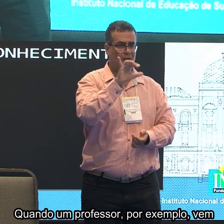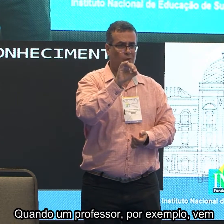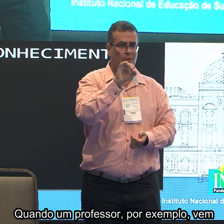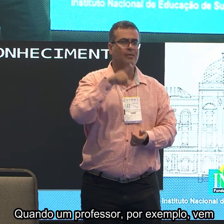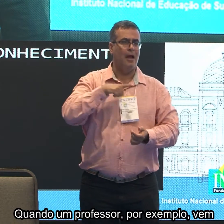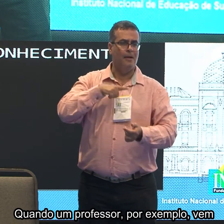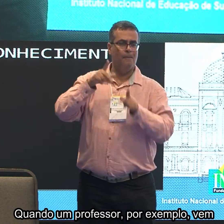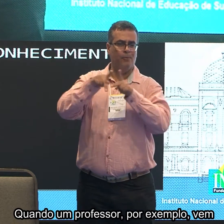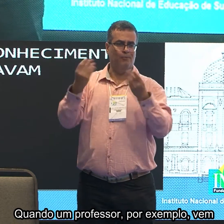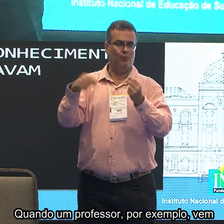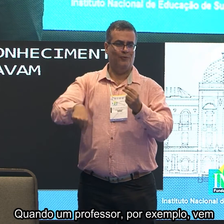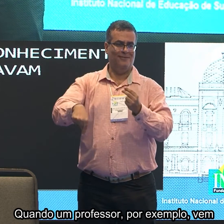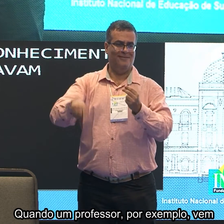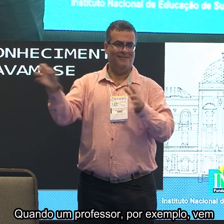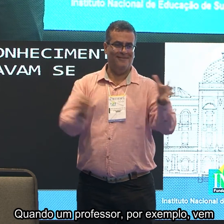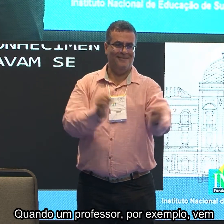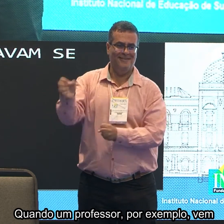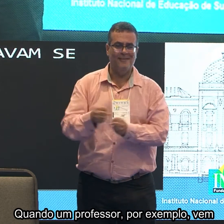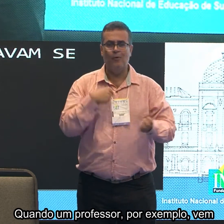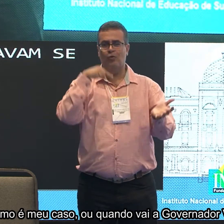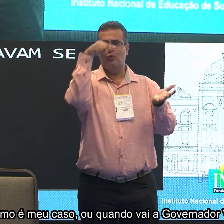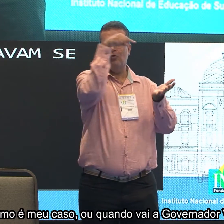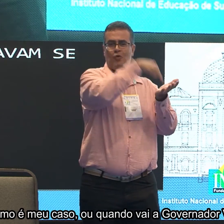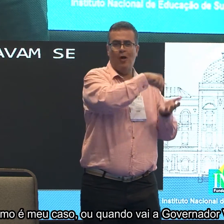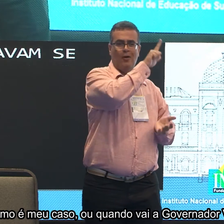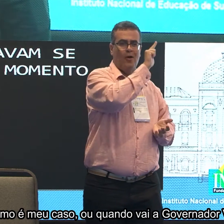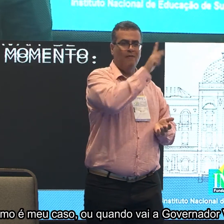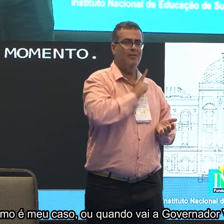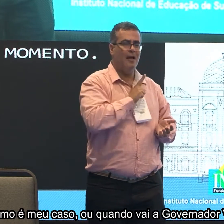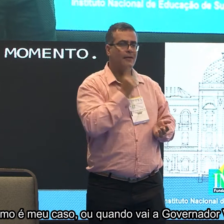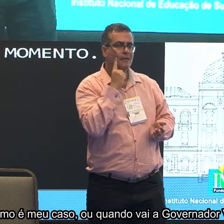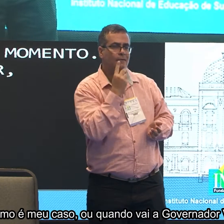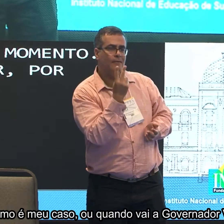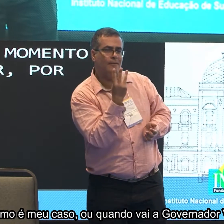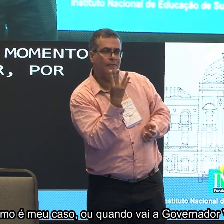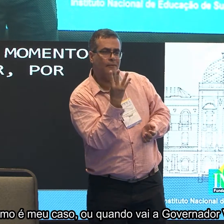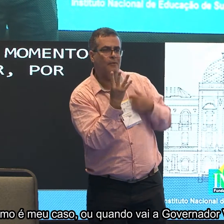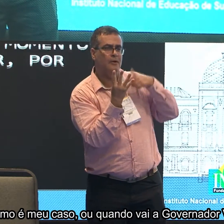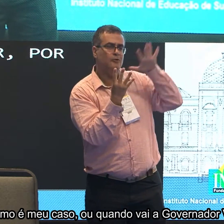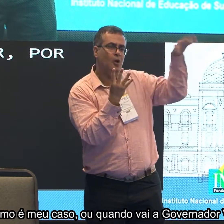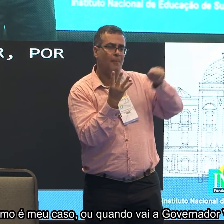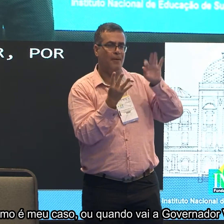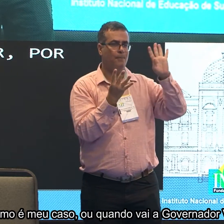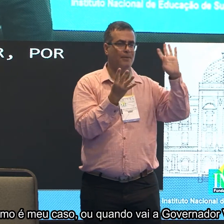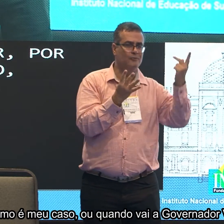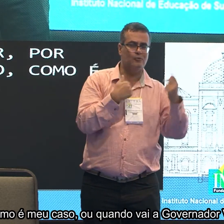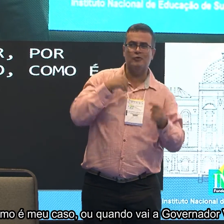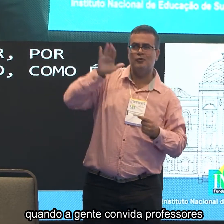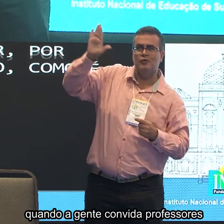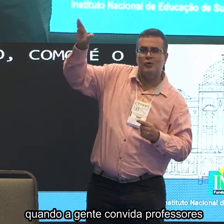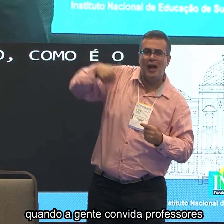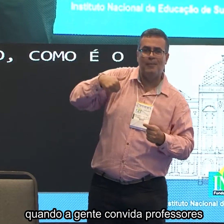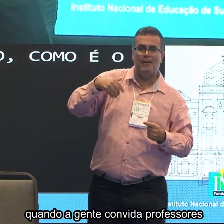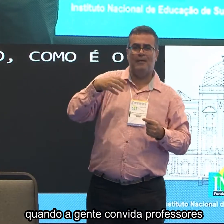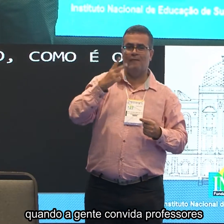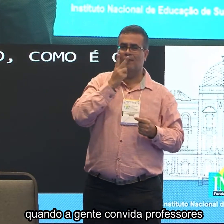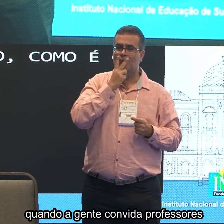Quando um professor, por exemplo, vem ao Rio, como é o meu caso, ou quando vai a Governador Valadares, quando a gente